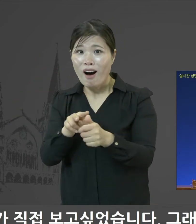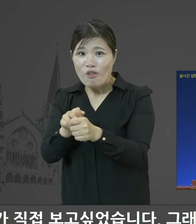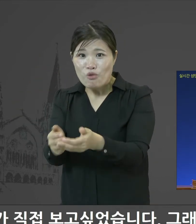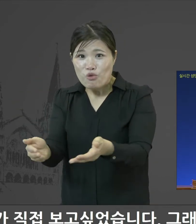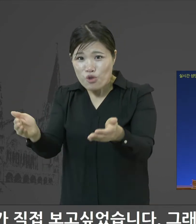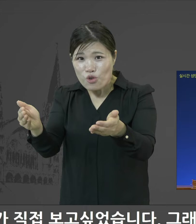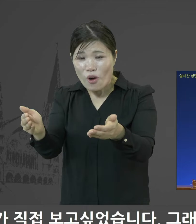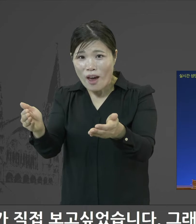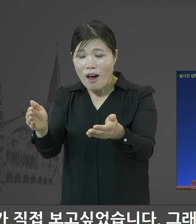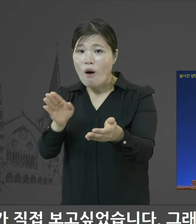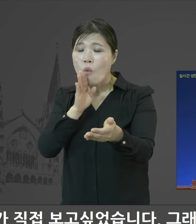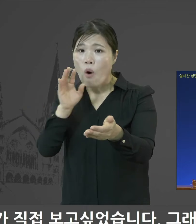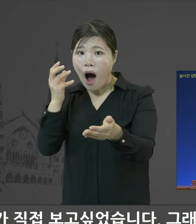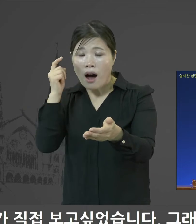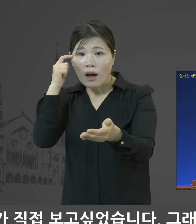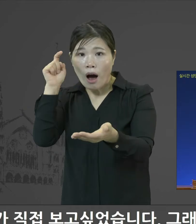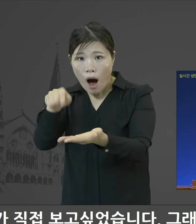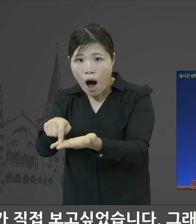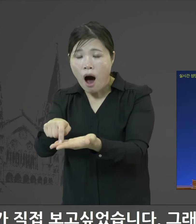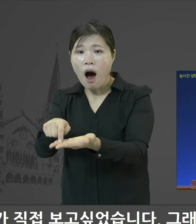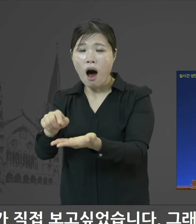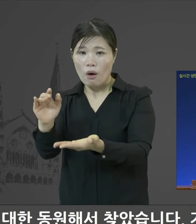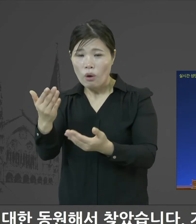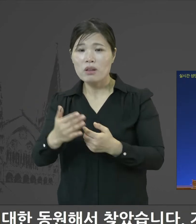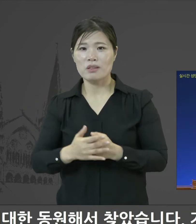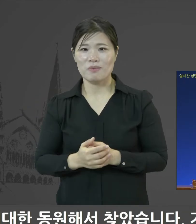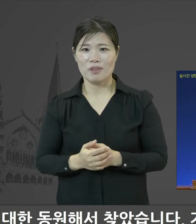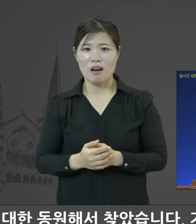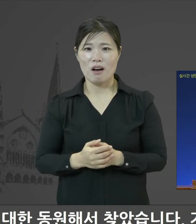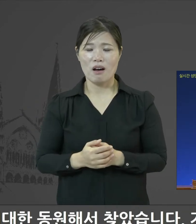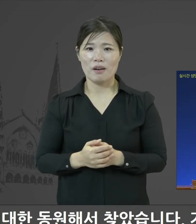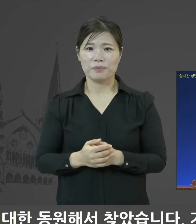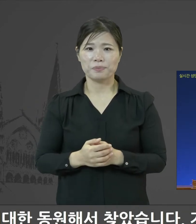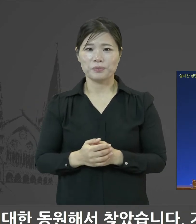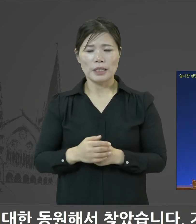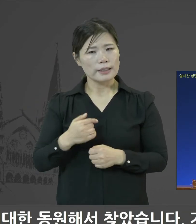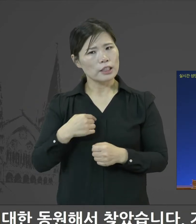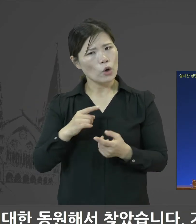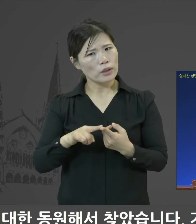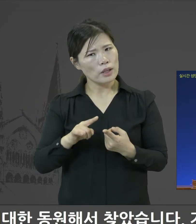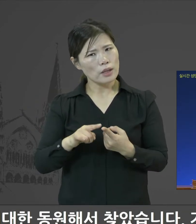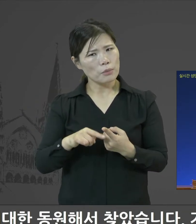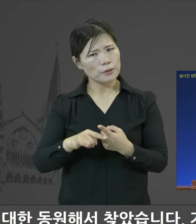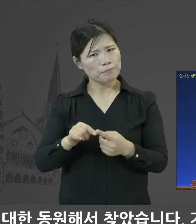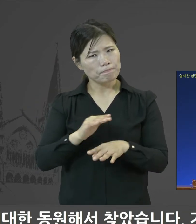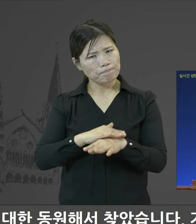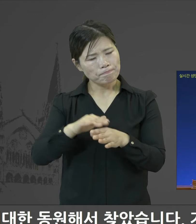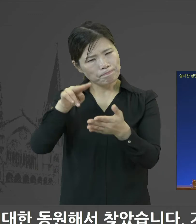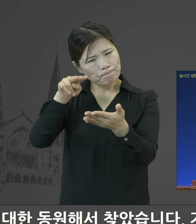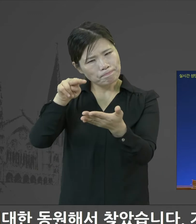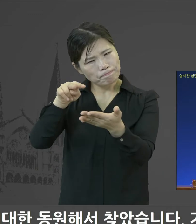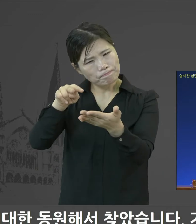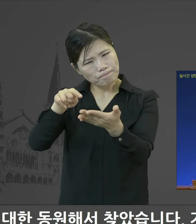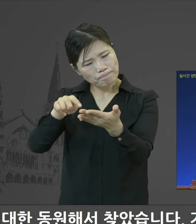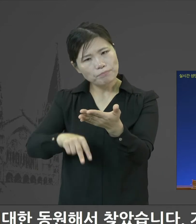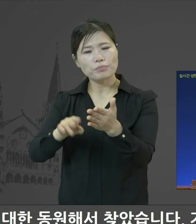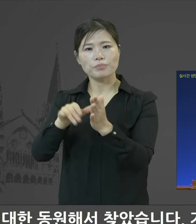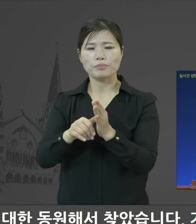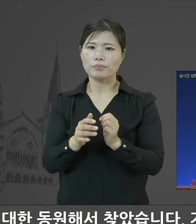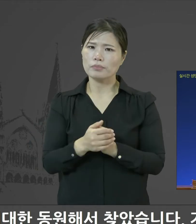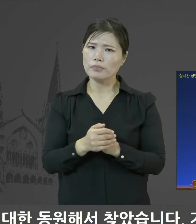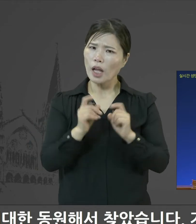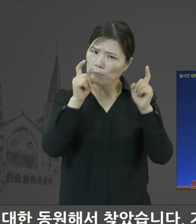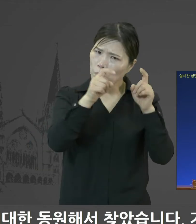기뻐가지고 나한테 이런 일들이 있었습니다 하고 막 얘기한 거예요. 제가 가만히 이 부분도 한번 혼자 묵상을 해봤습니다. 이 목자가 한